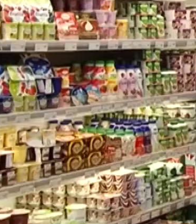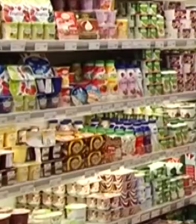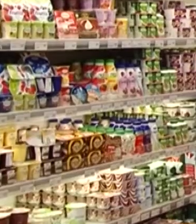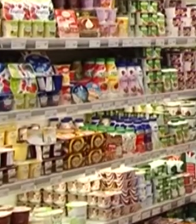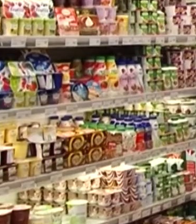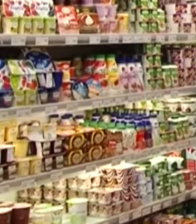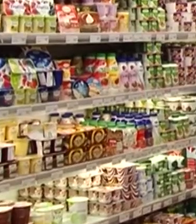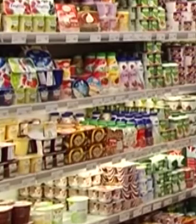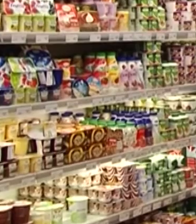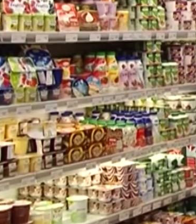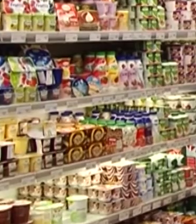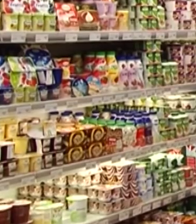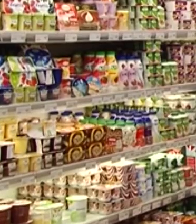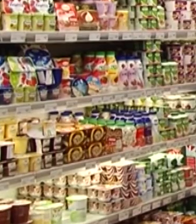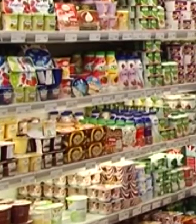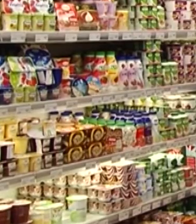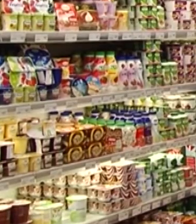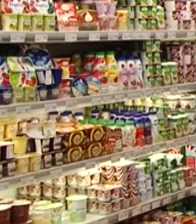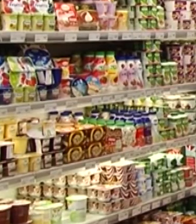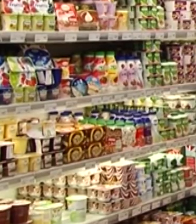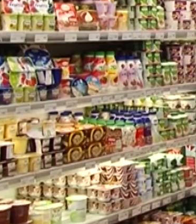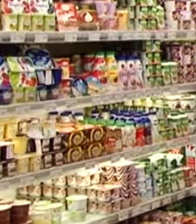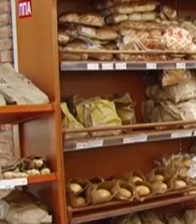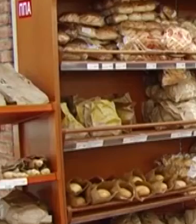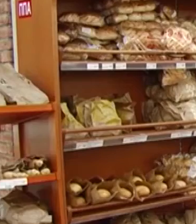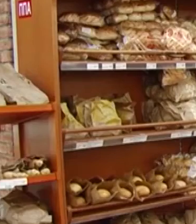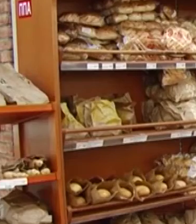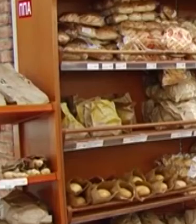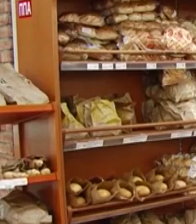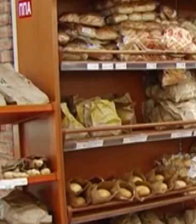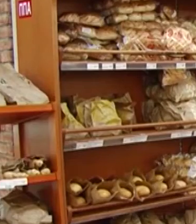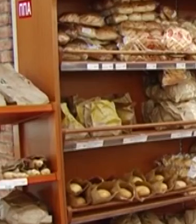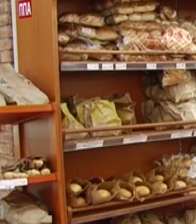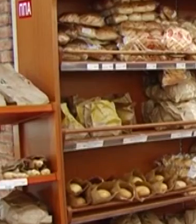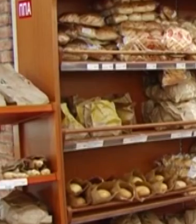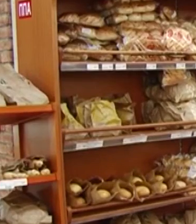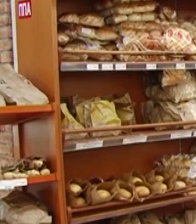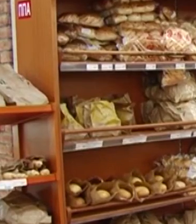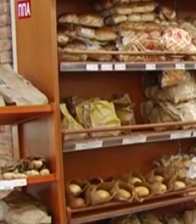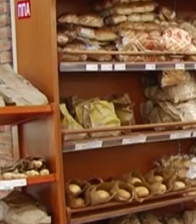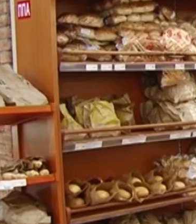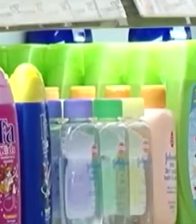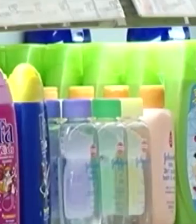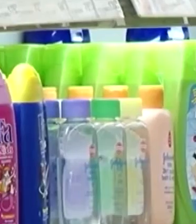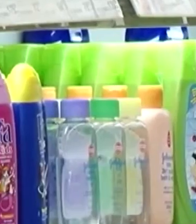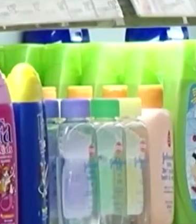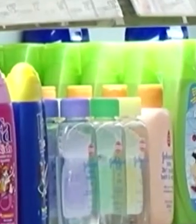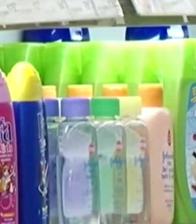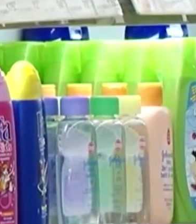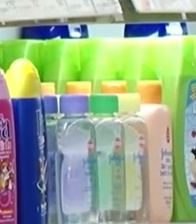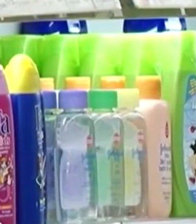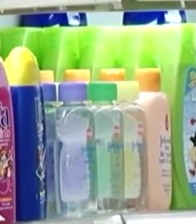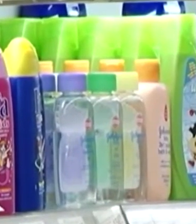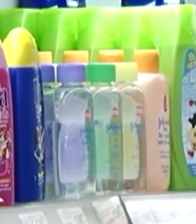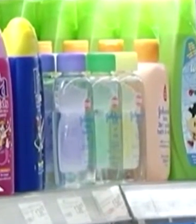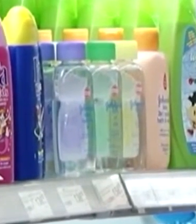ветеринарство влегле во маркети, продавници, пазари, месарници. Еден од трговските објекти заработил прекршен платен налог заради промет со небезбедни